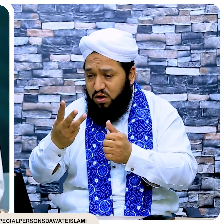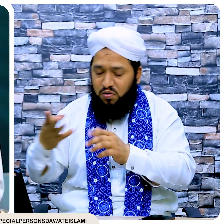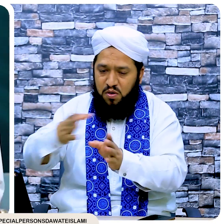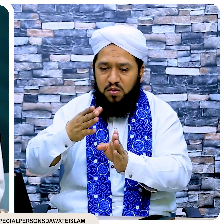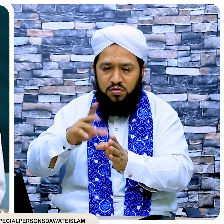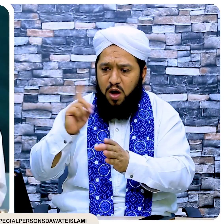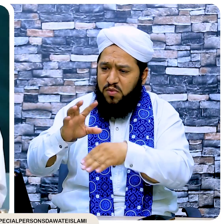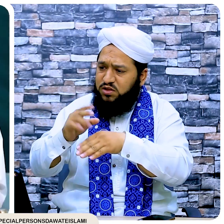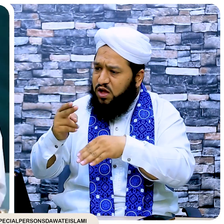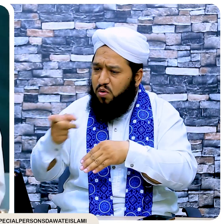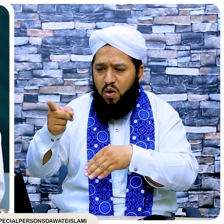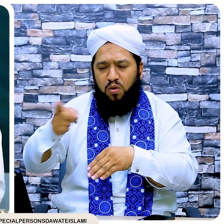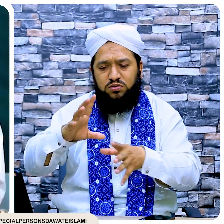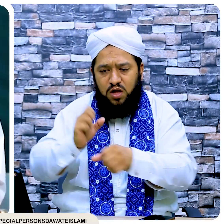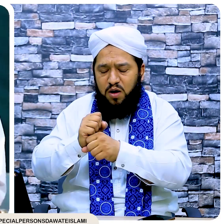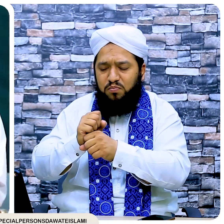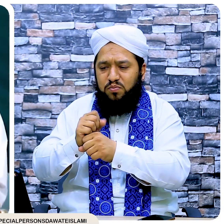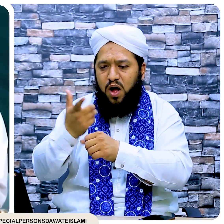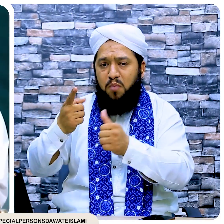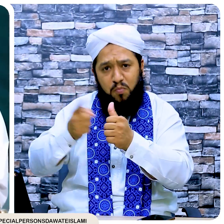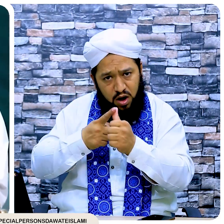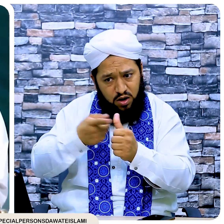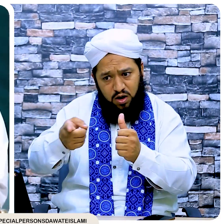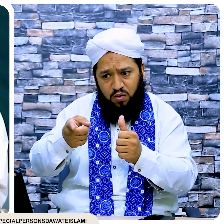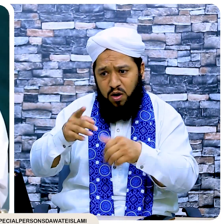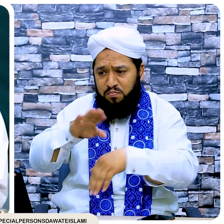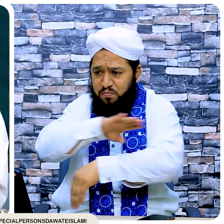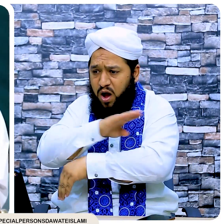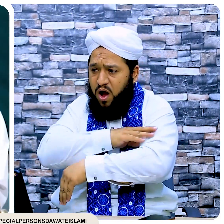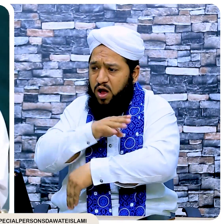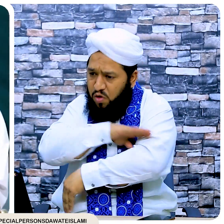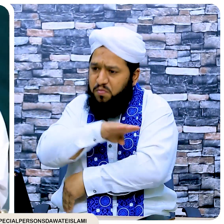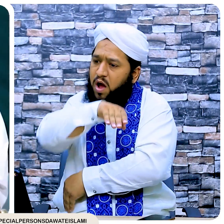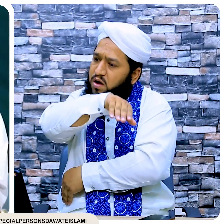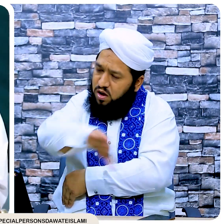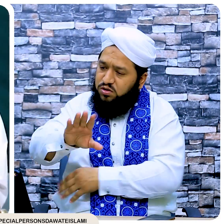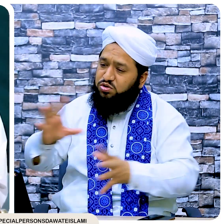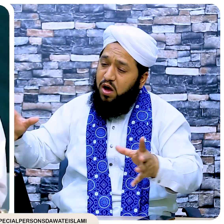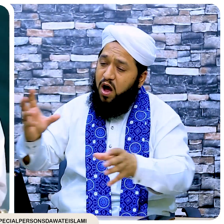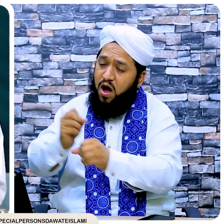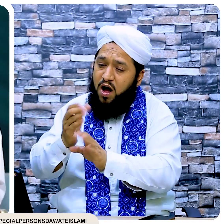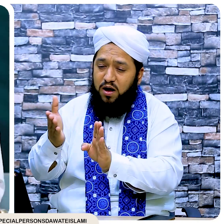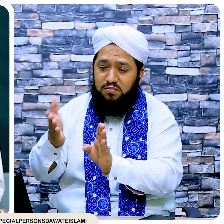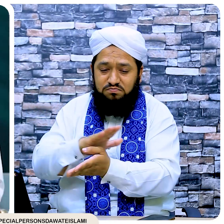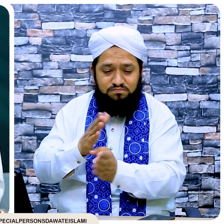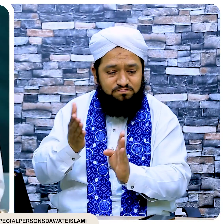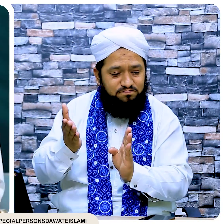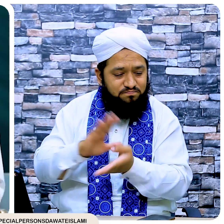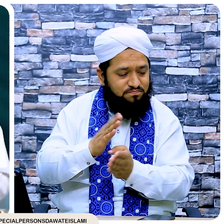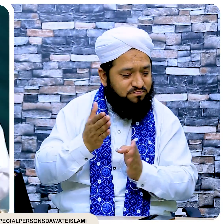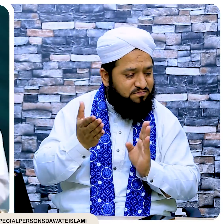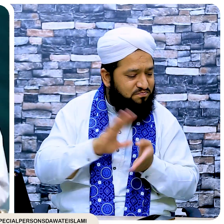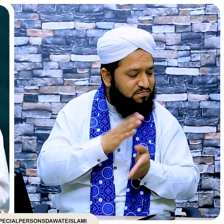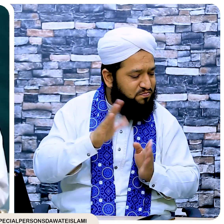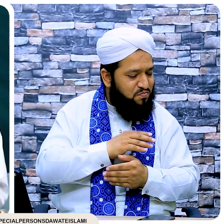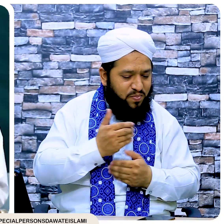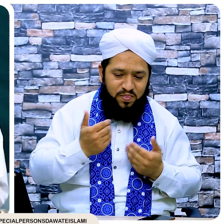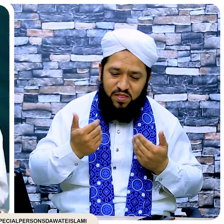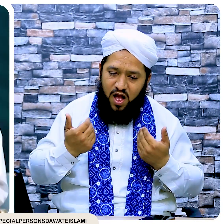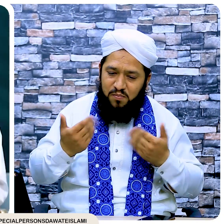بڑھتے جاتے، یہاں تک کہ امام رضی اللہ تعالیٰ عنہ کے قریب پہنچ گئے اور دشمن کی طرف سے تیروں کی بارش اور تیز کر دی گئی۔